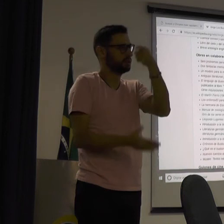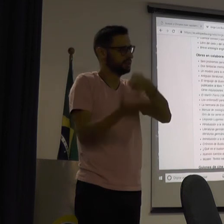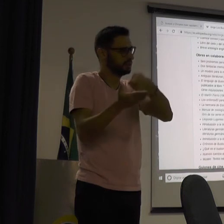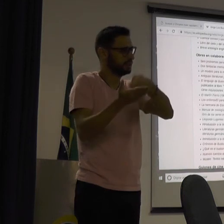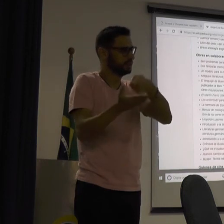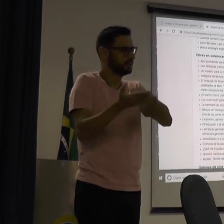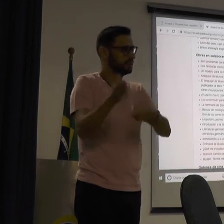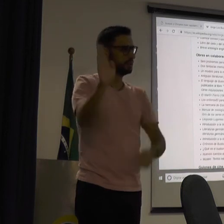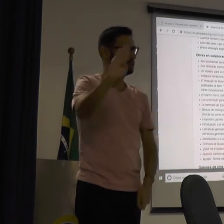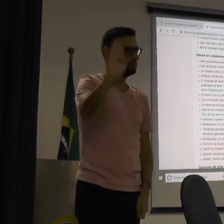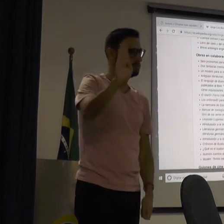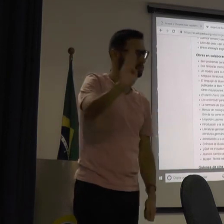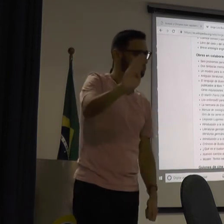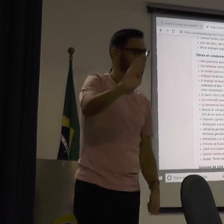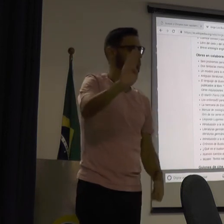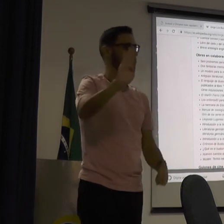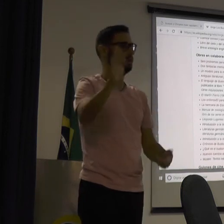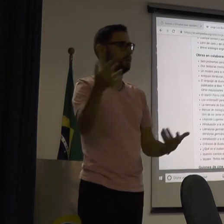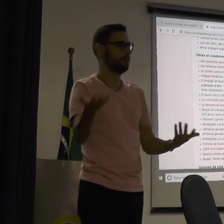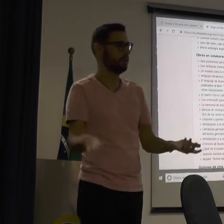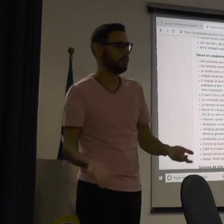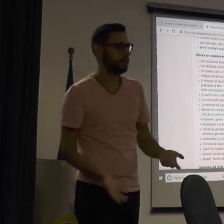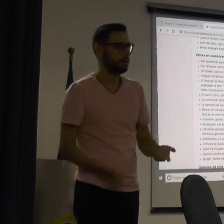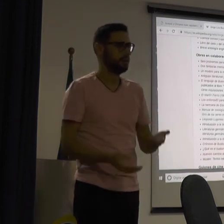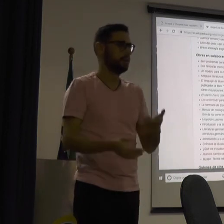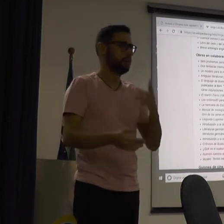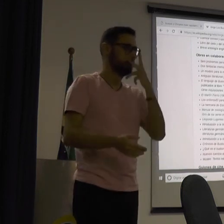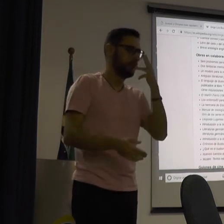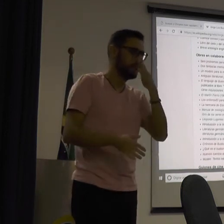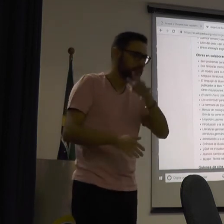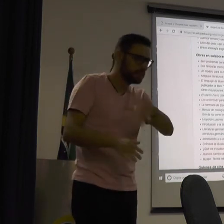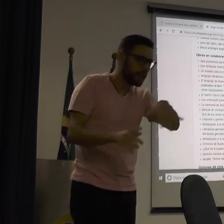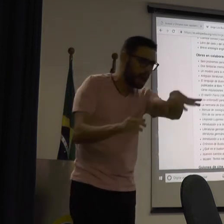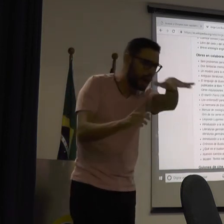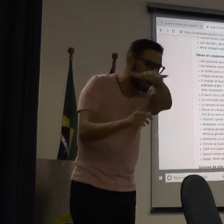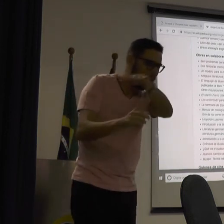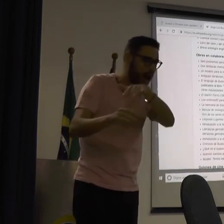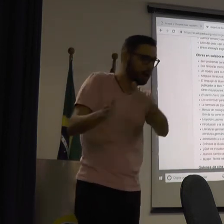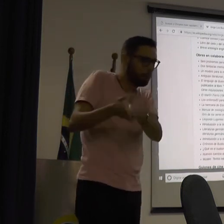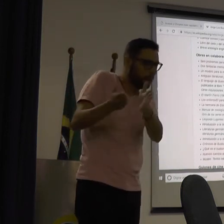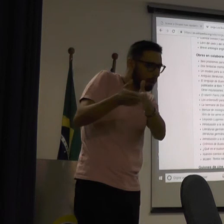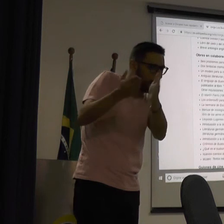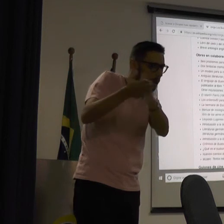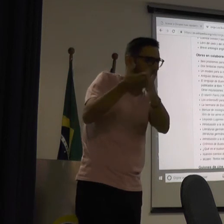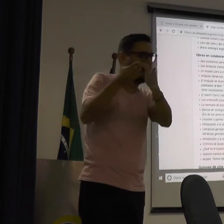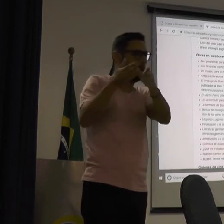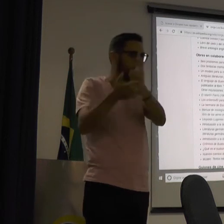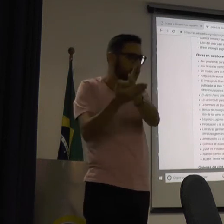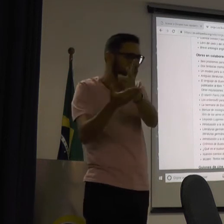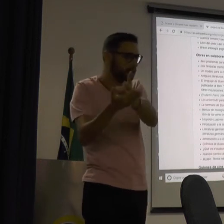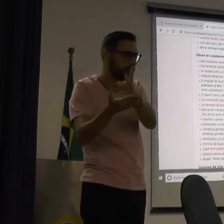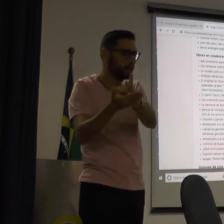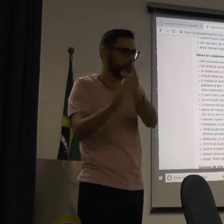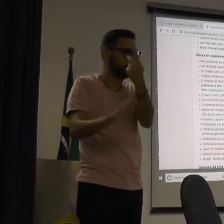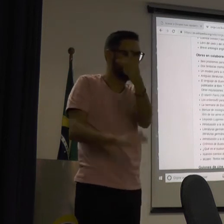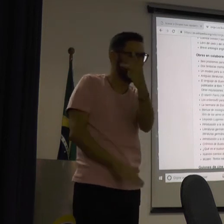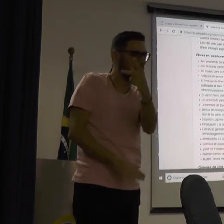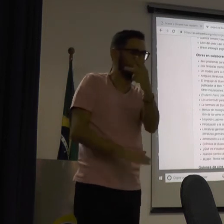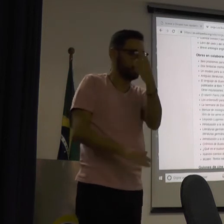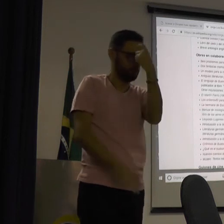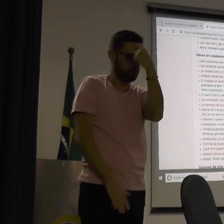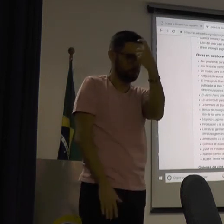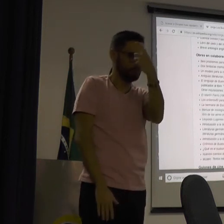como de las orillas, de la periferia. Eu acho que não é o caso. Ele sempre quis ser